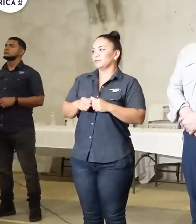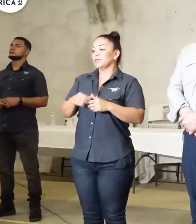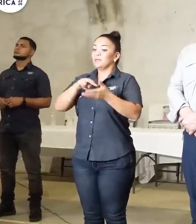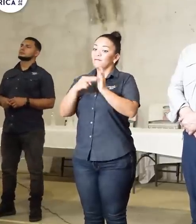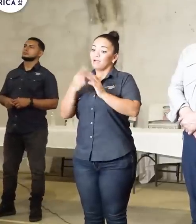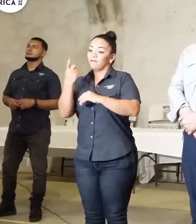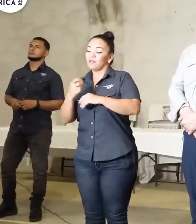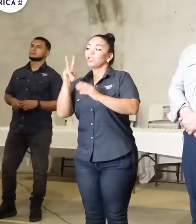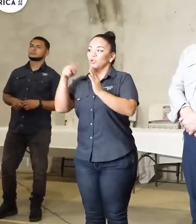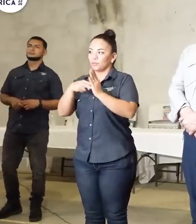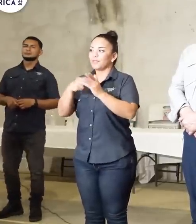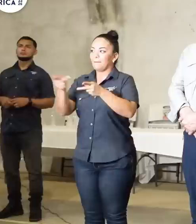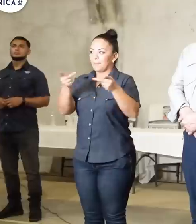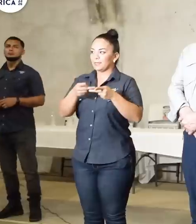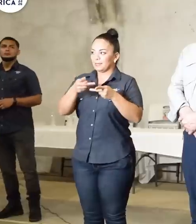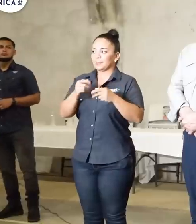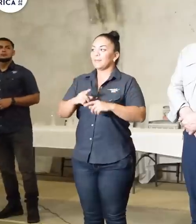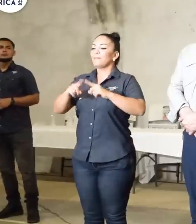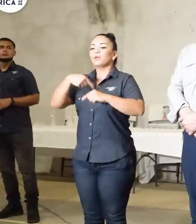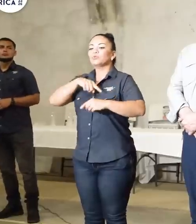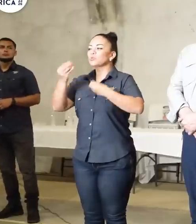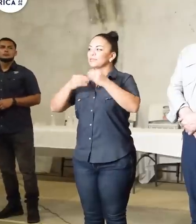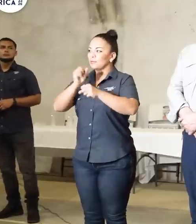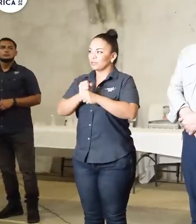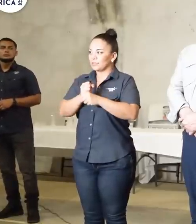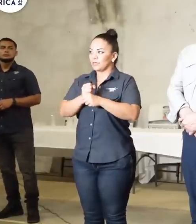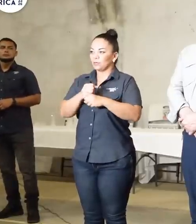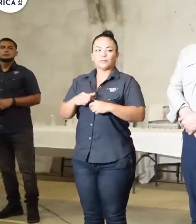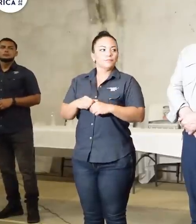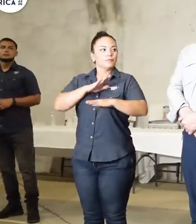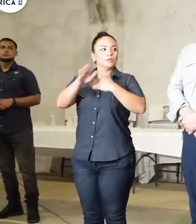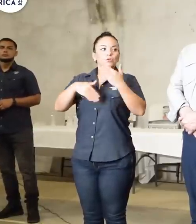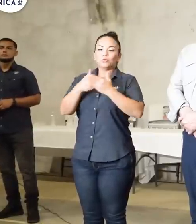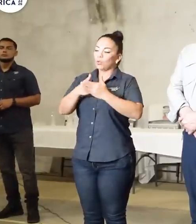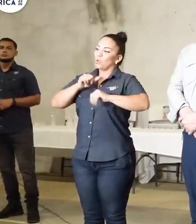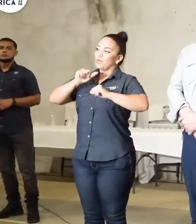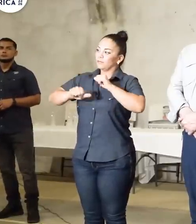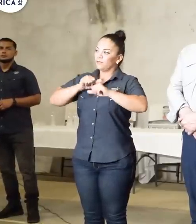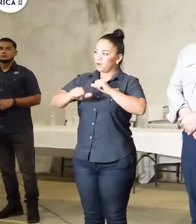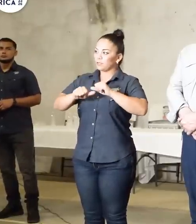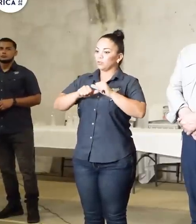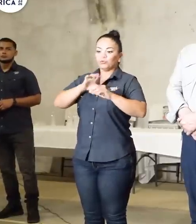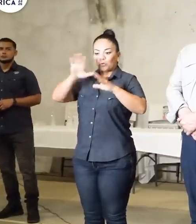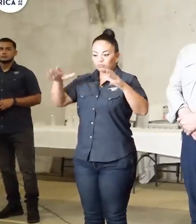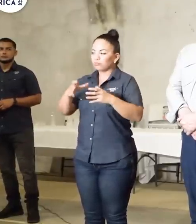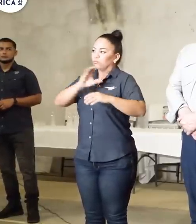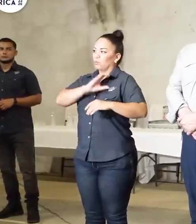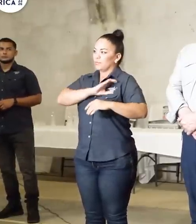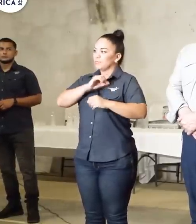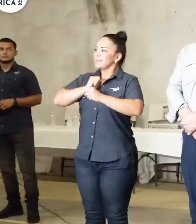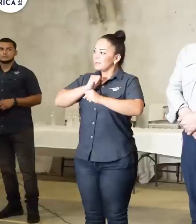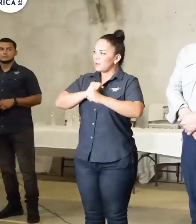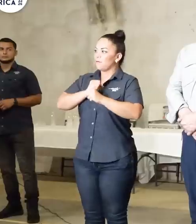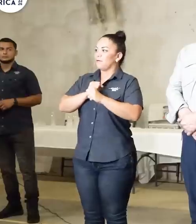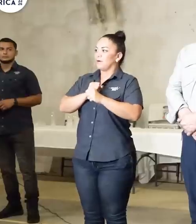unas 2,500 plazas. Pero lo que estamos haciendo es en el ministerio que todas las fuerzas de policía trabajen como un